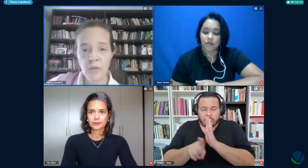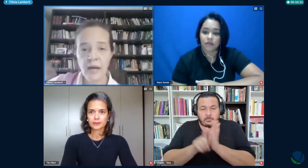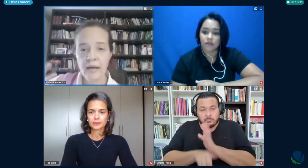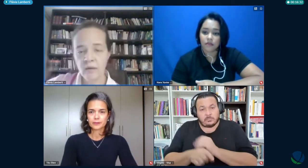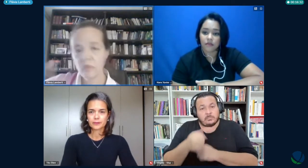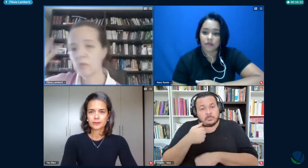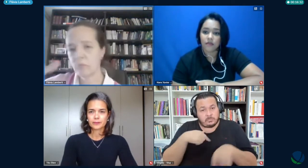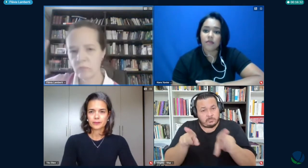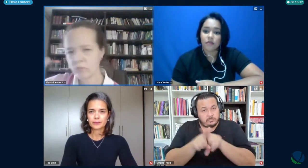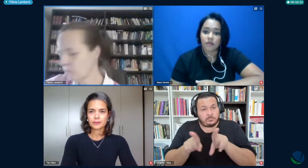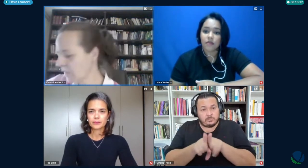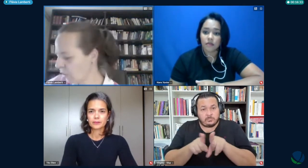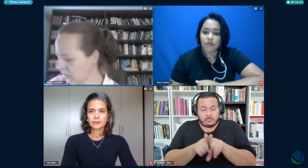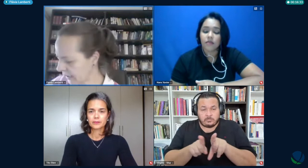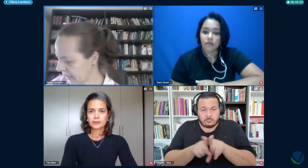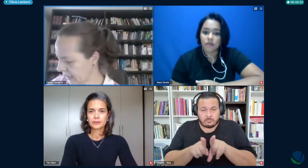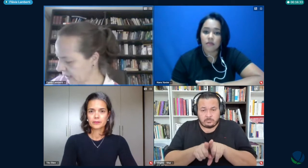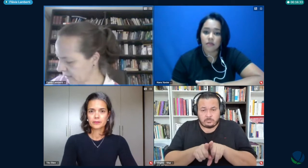fiz